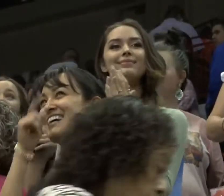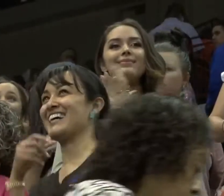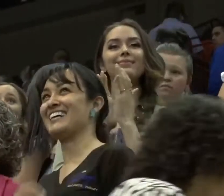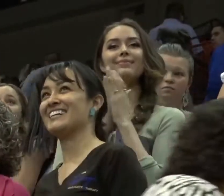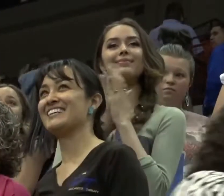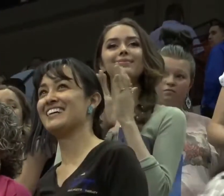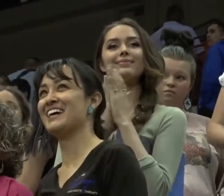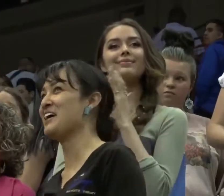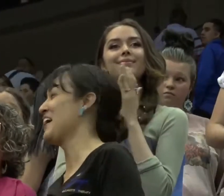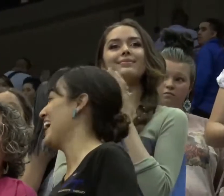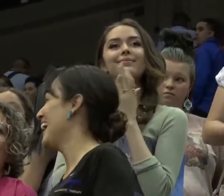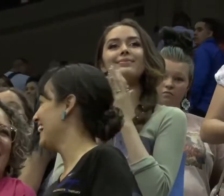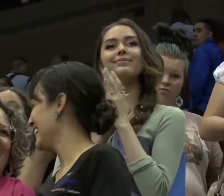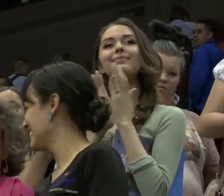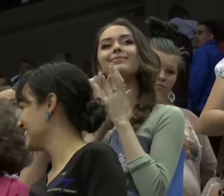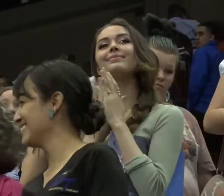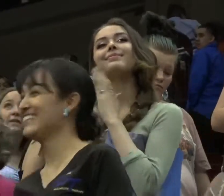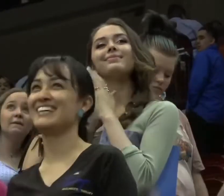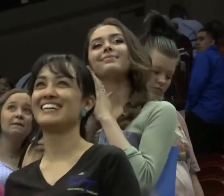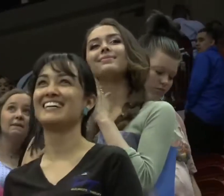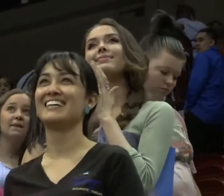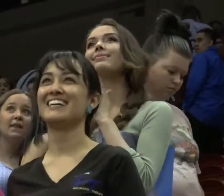el amor de